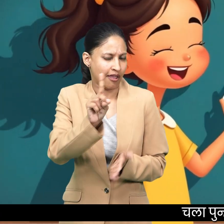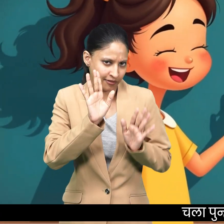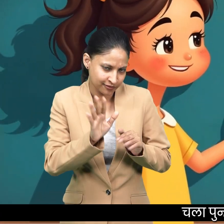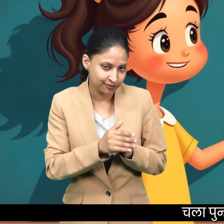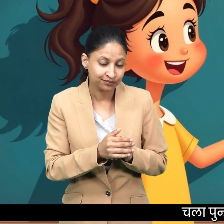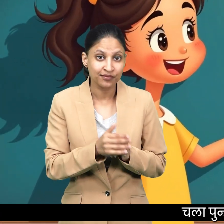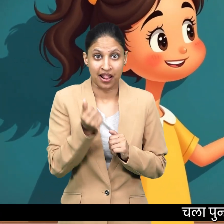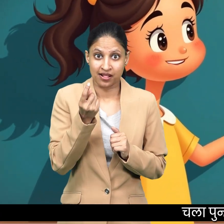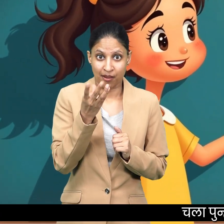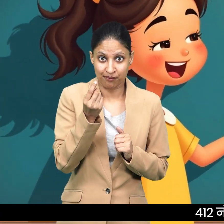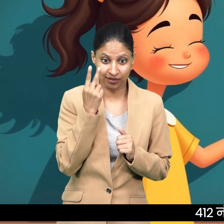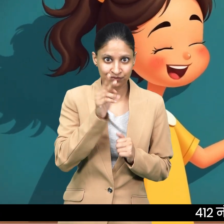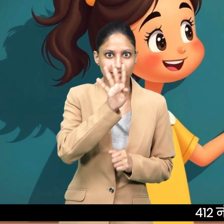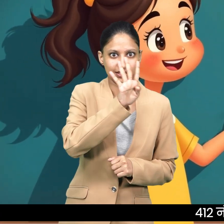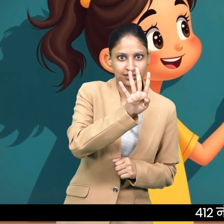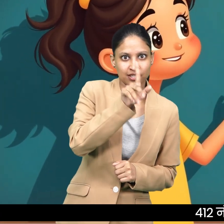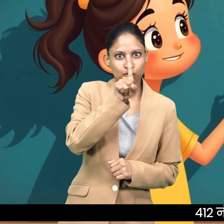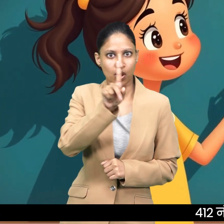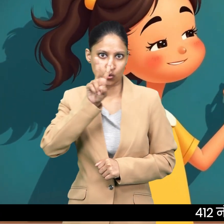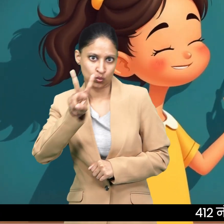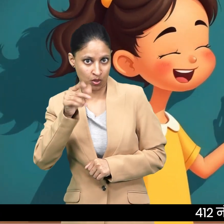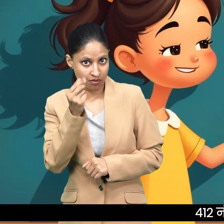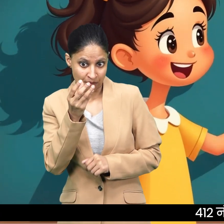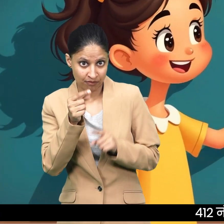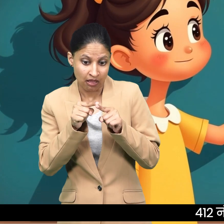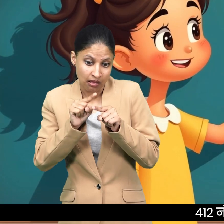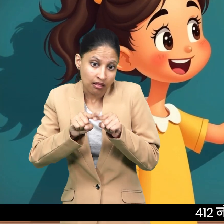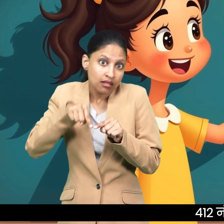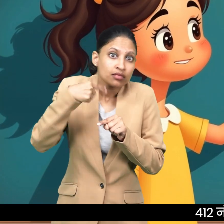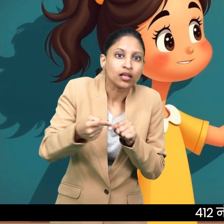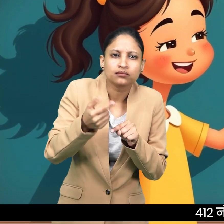चला पुन्हा प्रयत्न करूया. 412 नंतर काय येते?